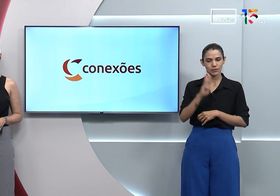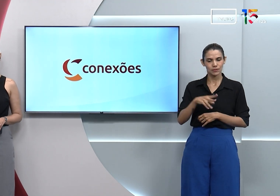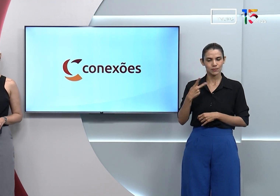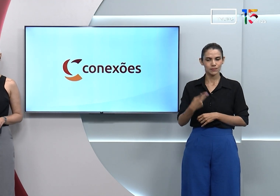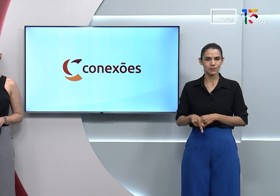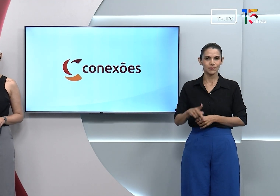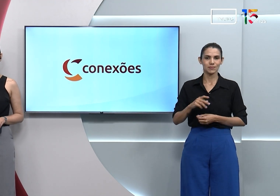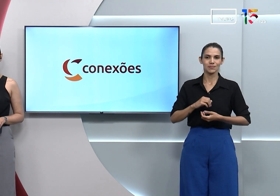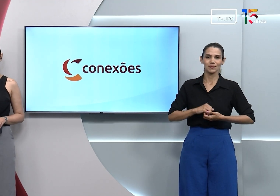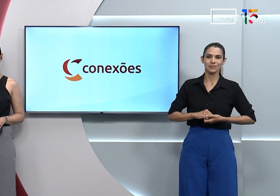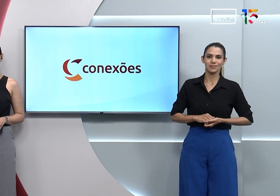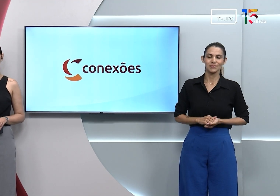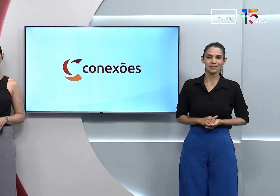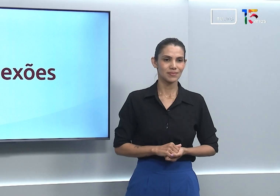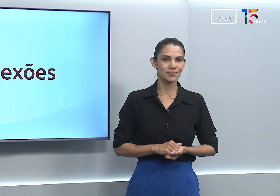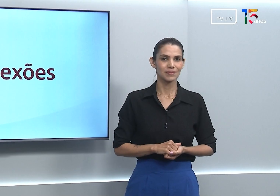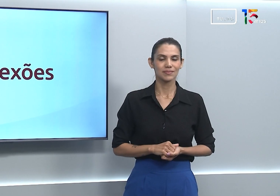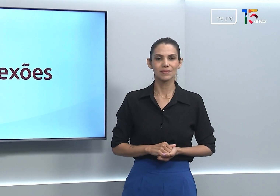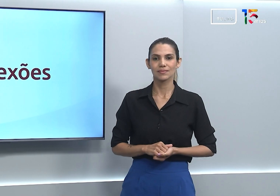nacionais.